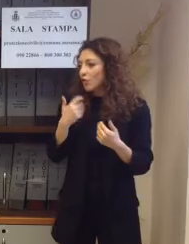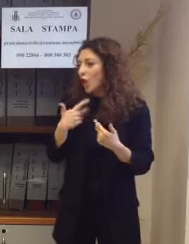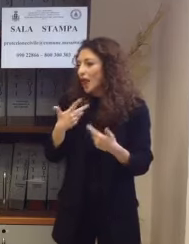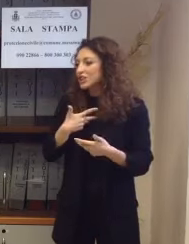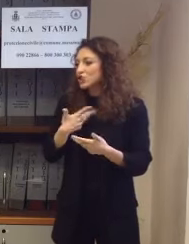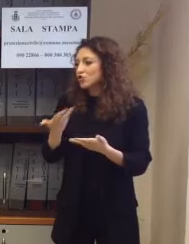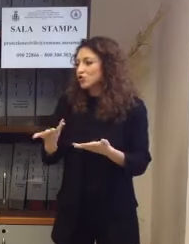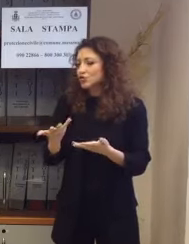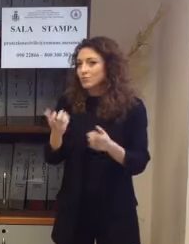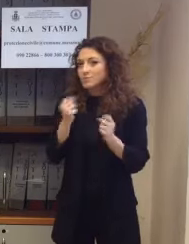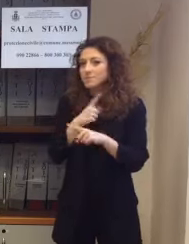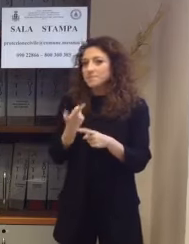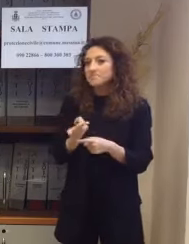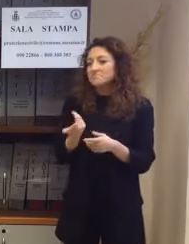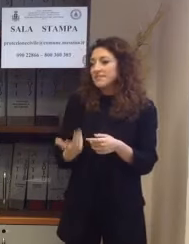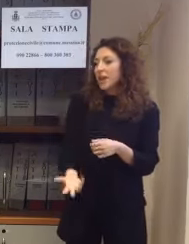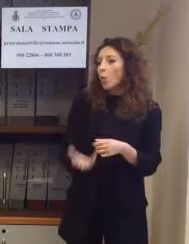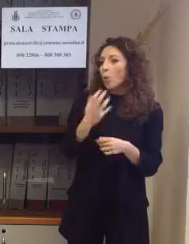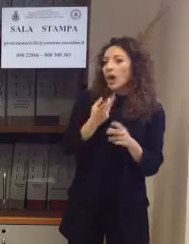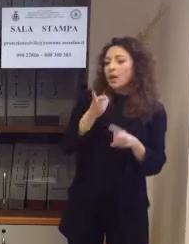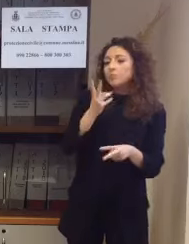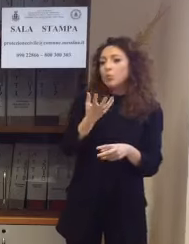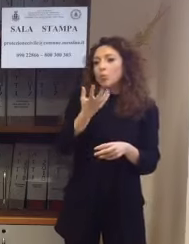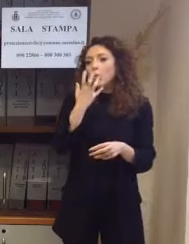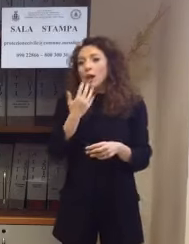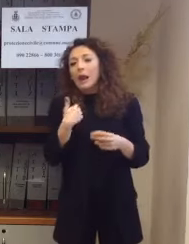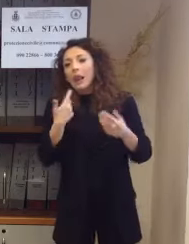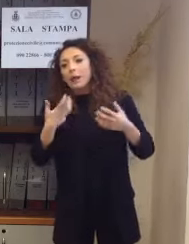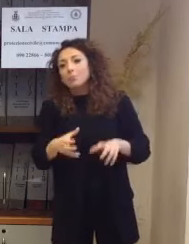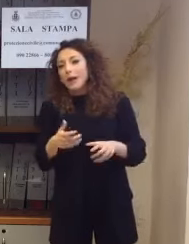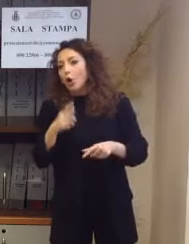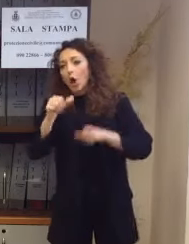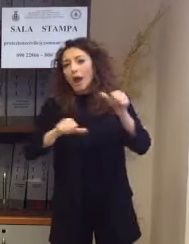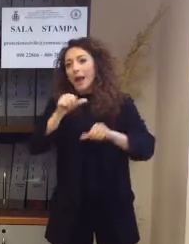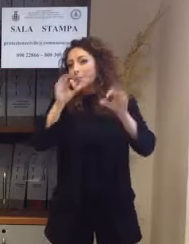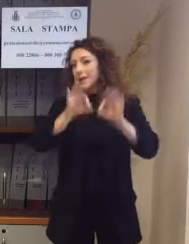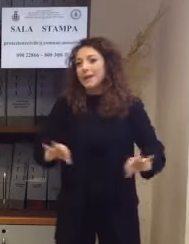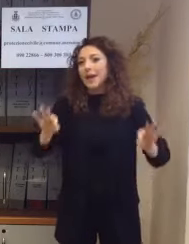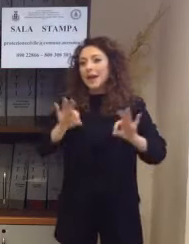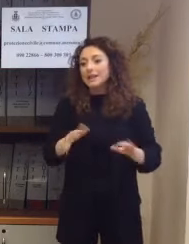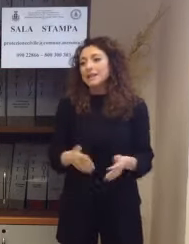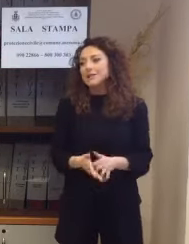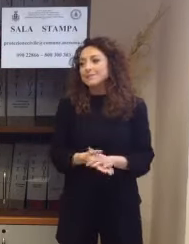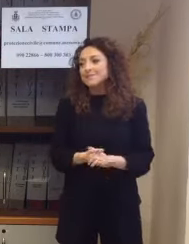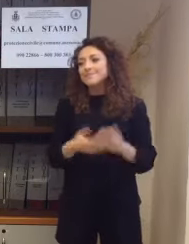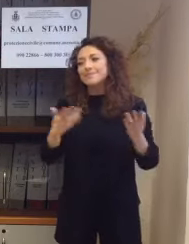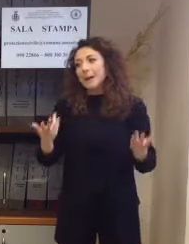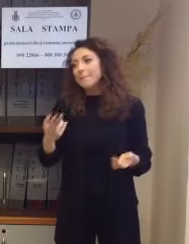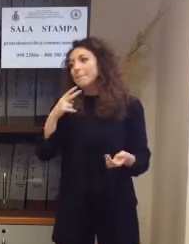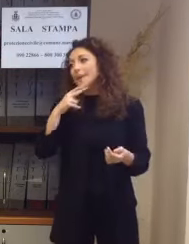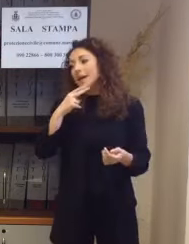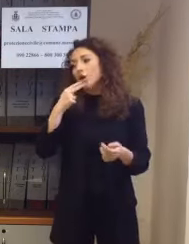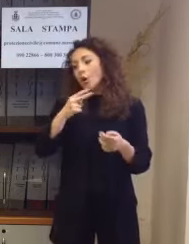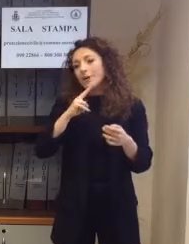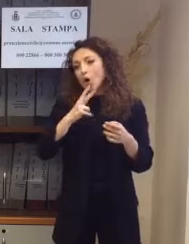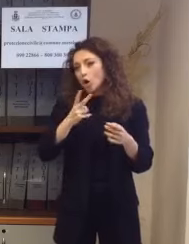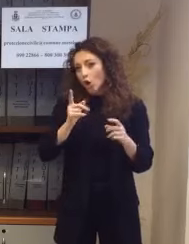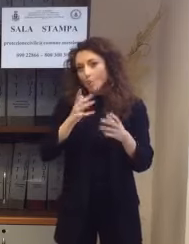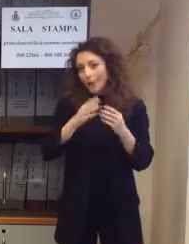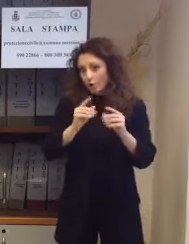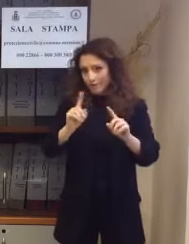quindi una querela in più, una querela in meno, e poi vorrei capire perché la querela. Vabbè, non faccio il nome e cognome, forse, ecco, leggo